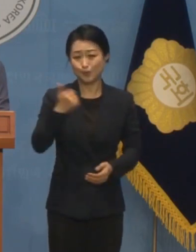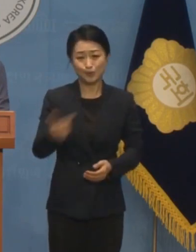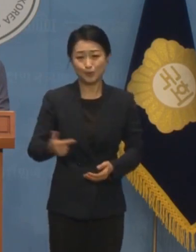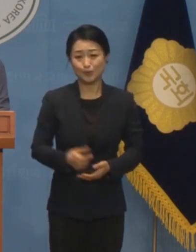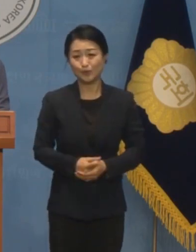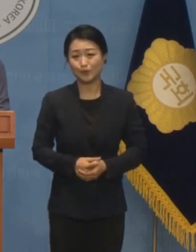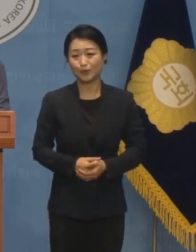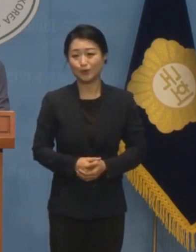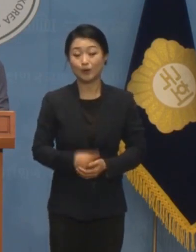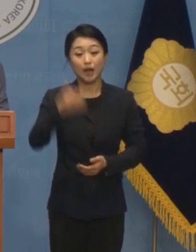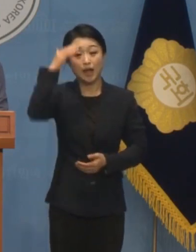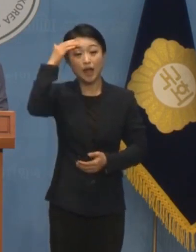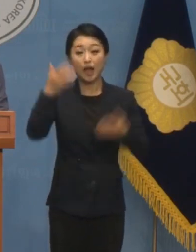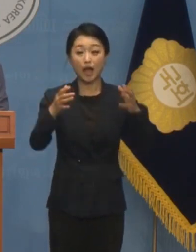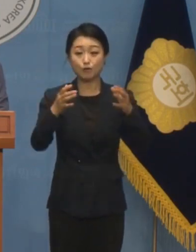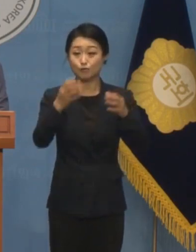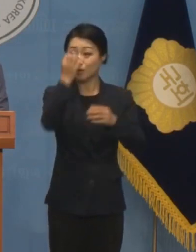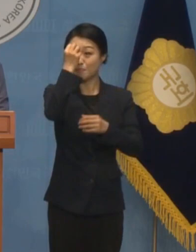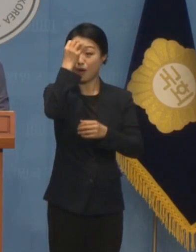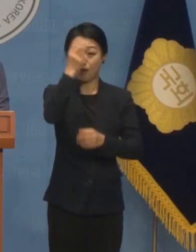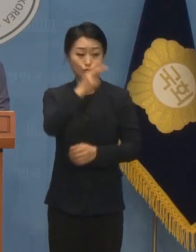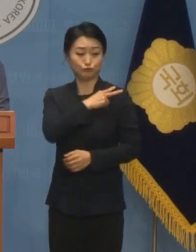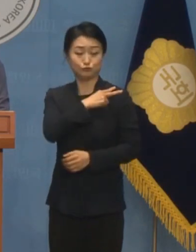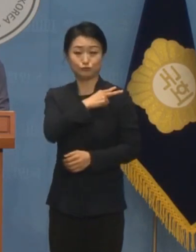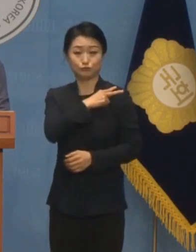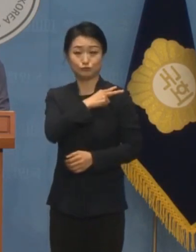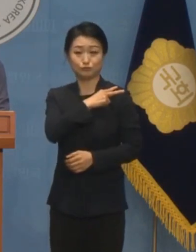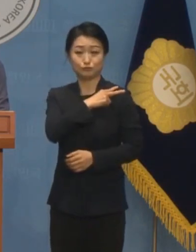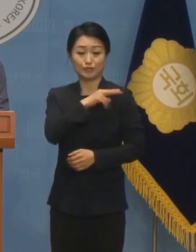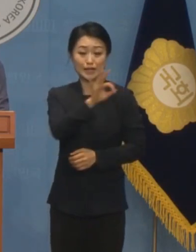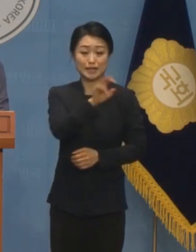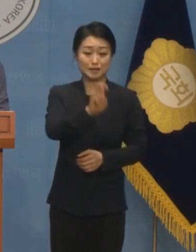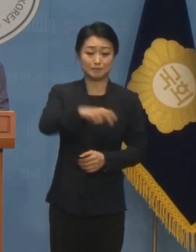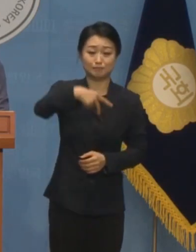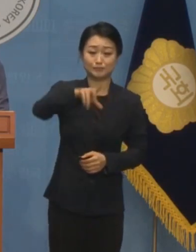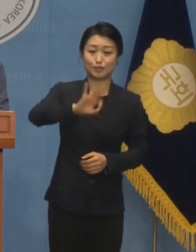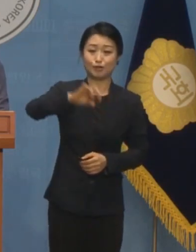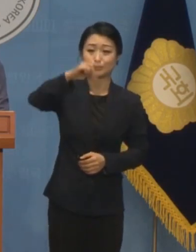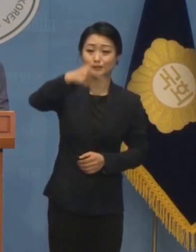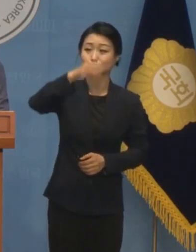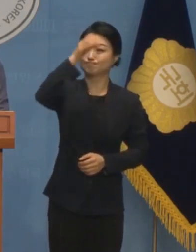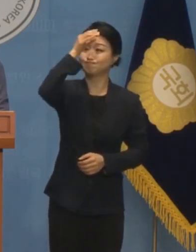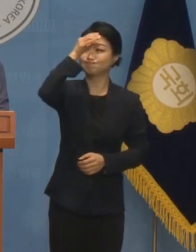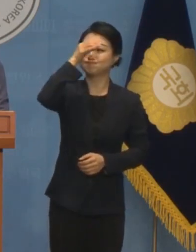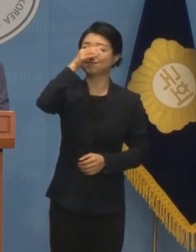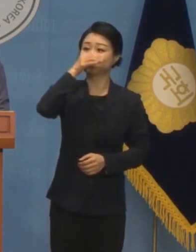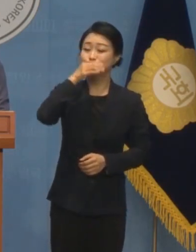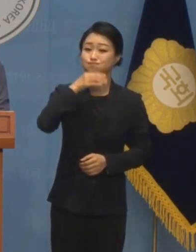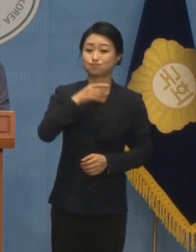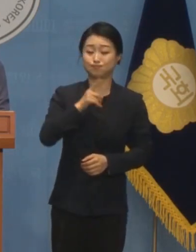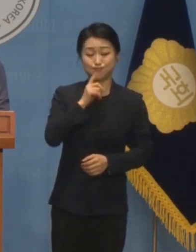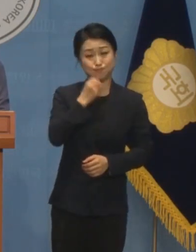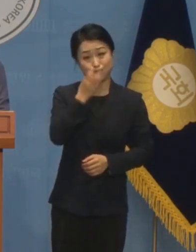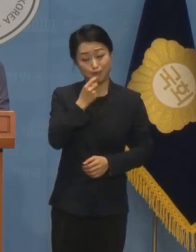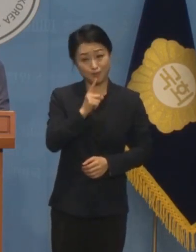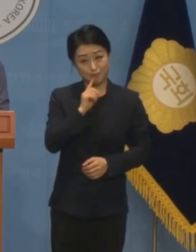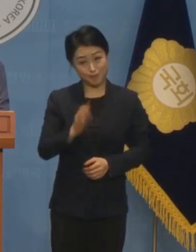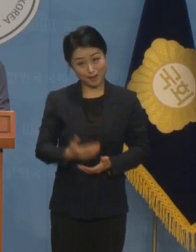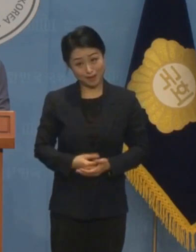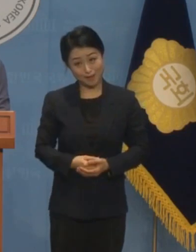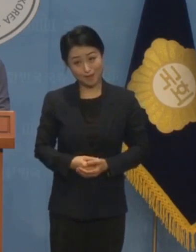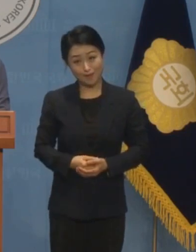분노스럽습니다. 대한민국의 별 둘 장군이 어쩌면 이토록 뻔뻔하고 파렴치할 수가 있단